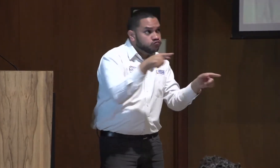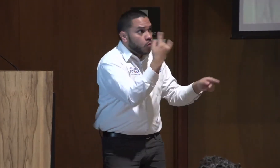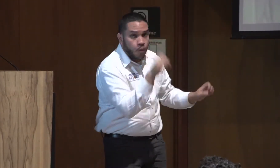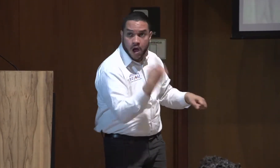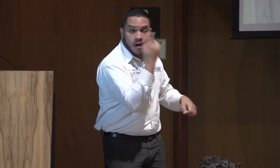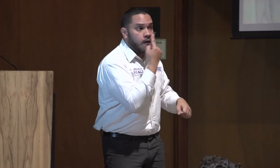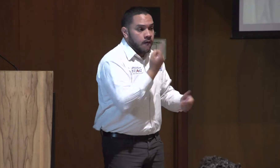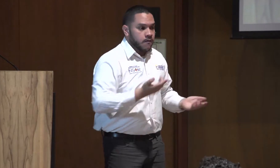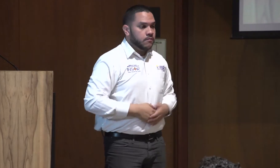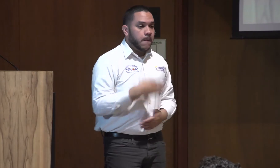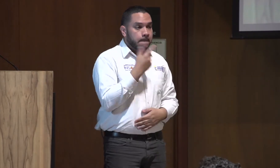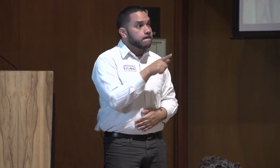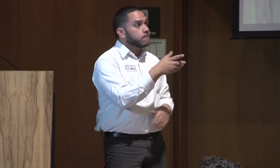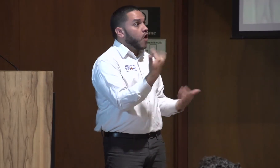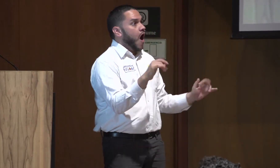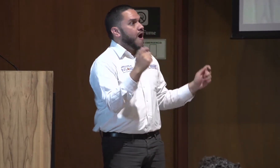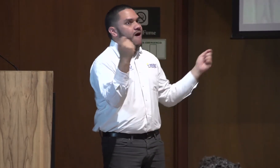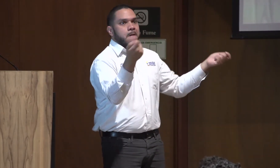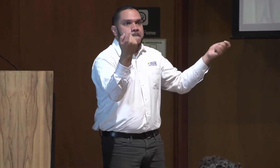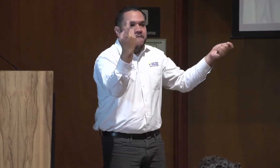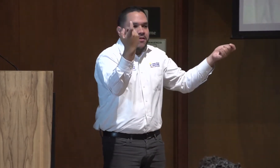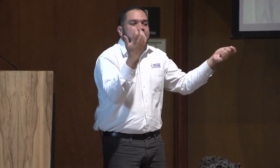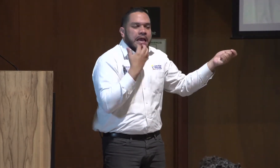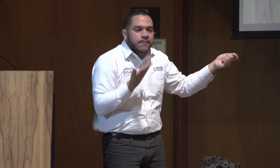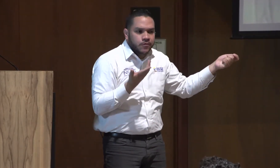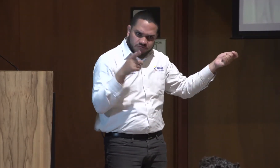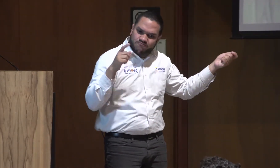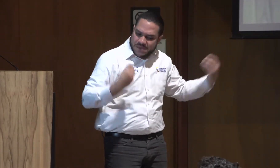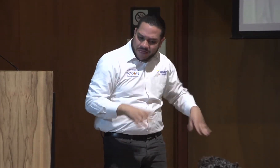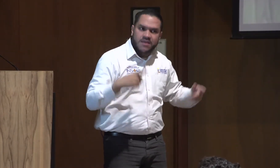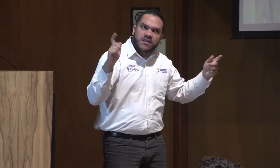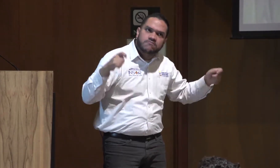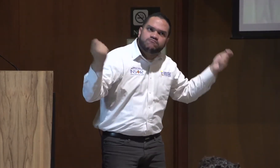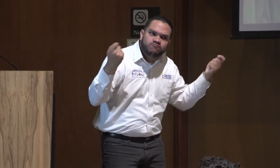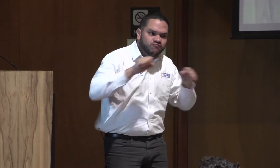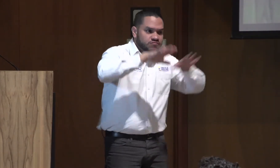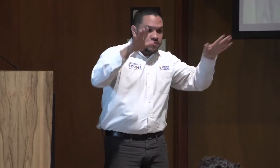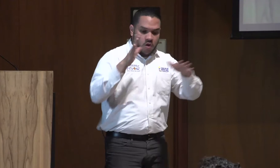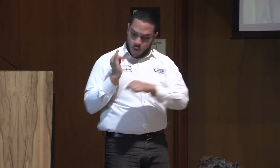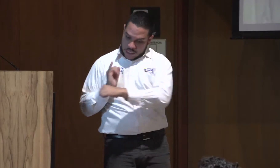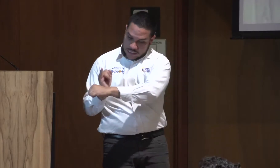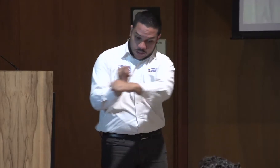efecto. Y el esfuerzo debe ser interinstitucional. No es solamente un